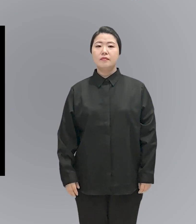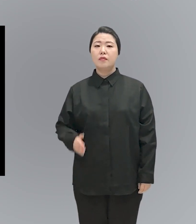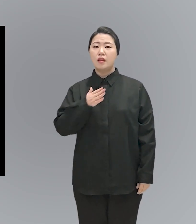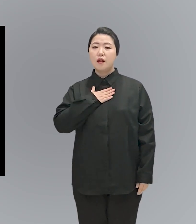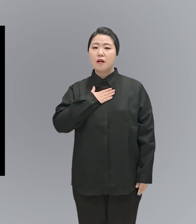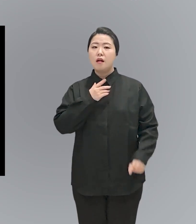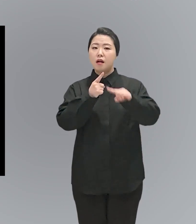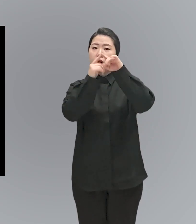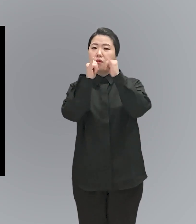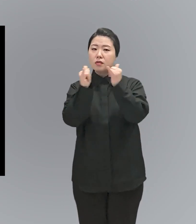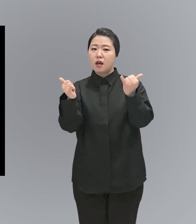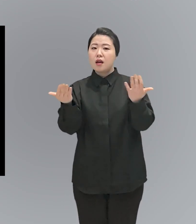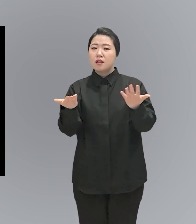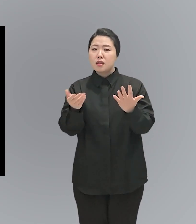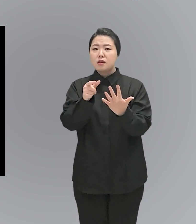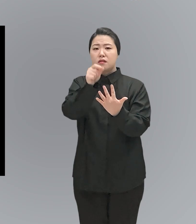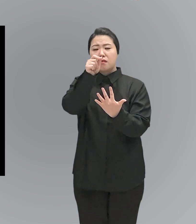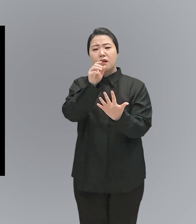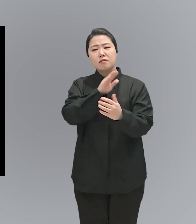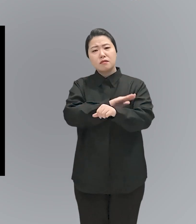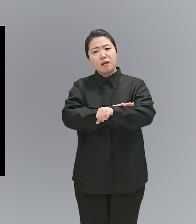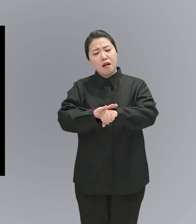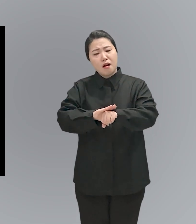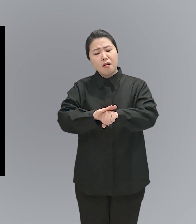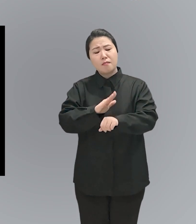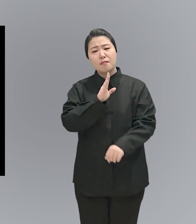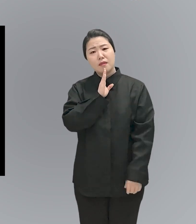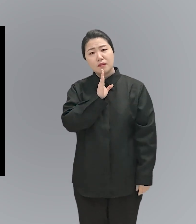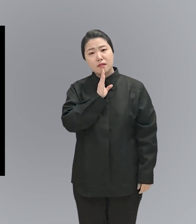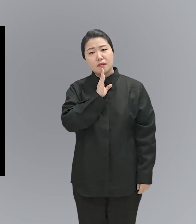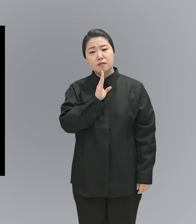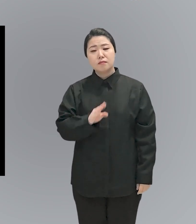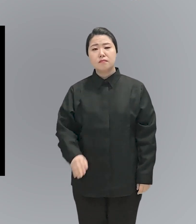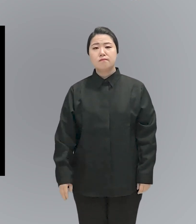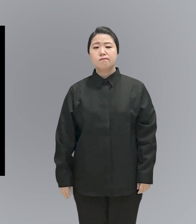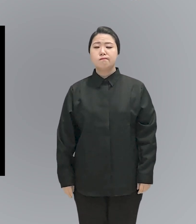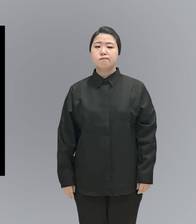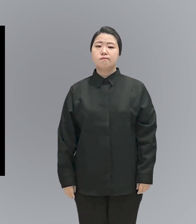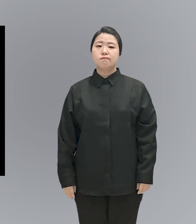내가 간호사가 된 게 정말 잘한 일인 걸까?